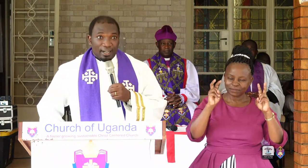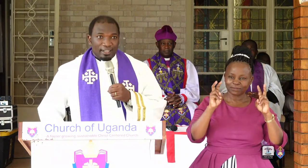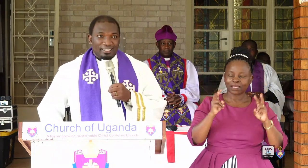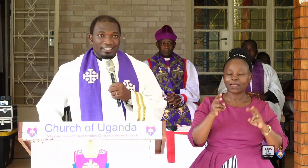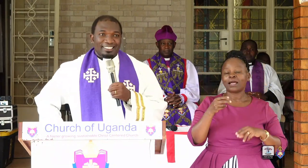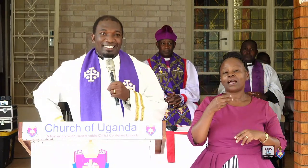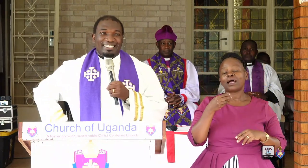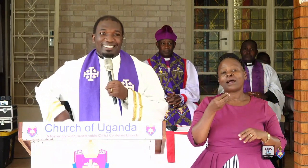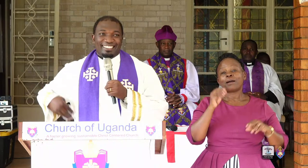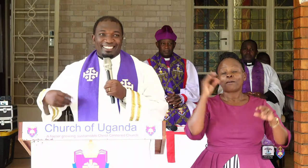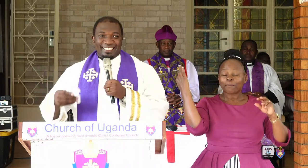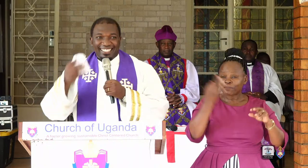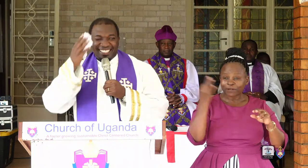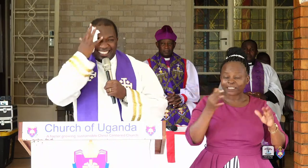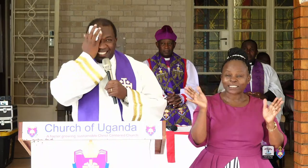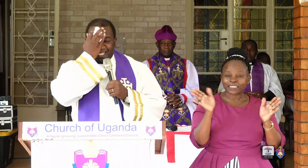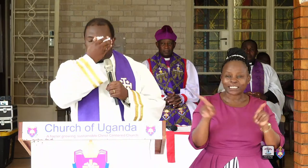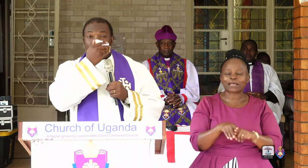lya